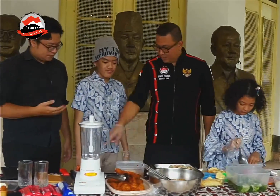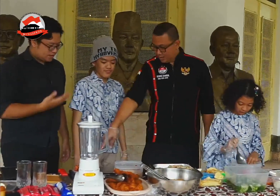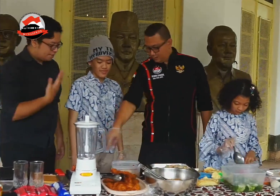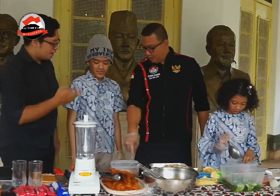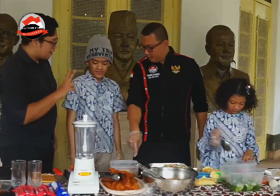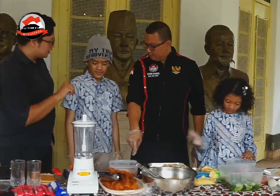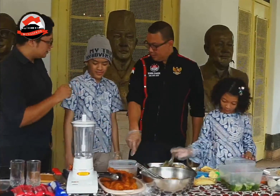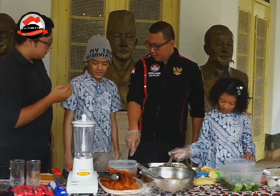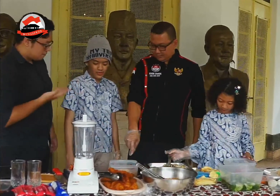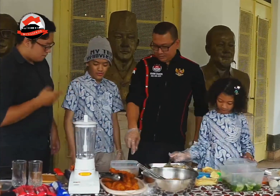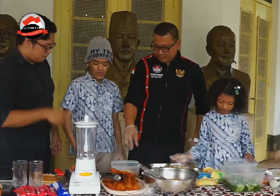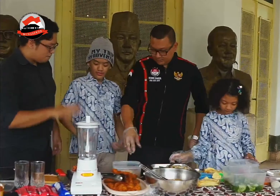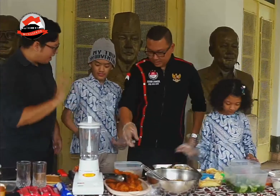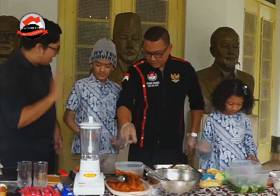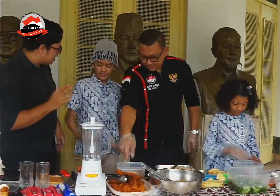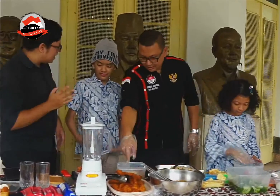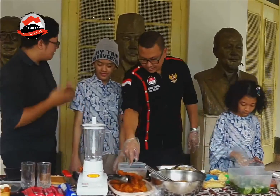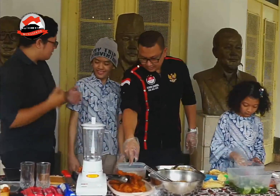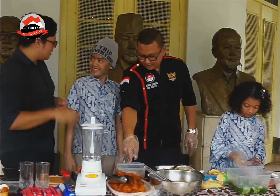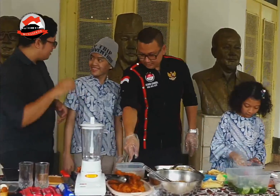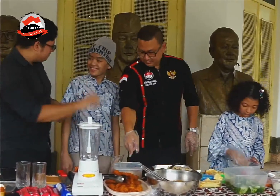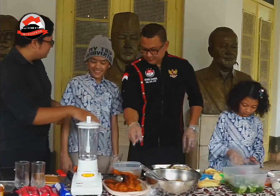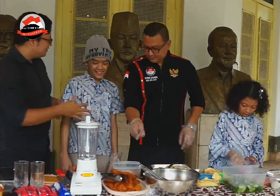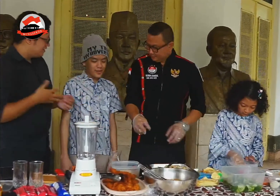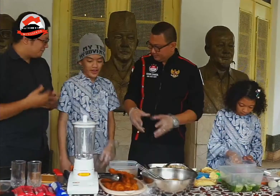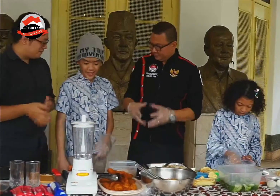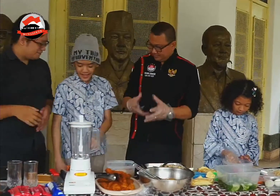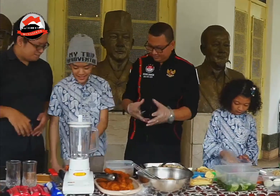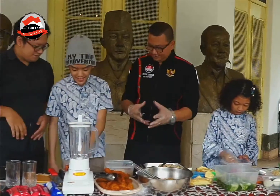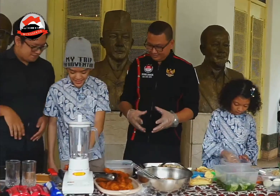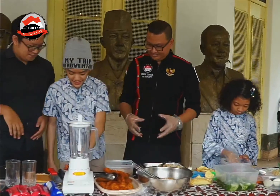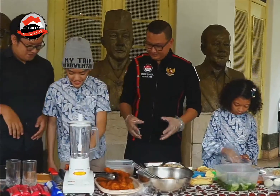Mau banyak boleh, banyak. Kasih banyak. Ini.